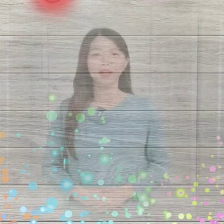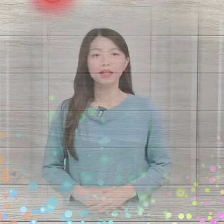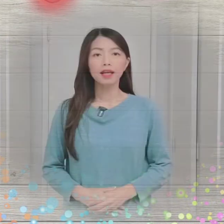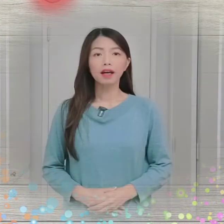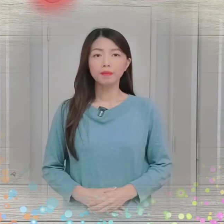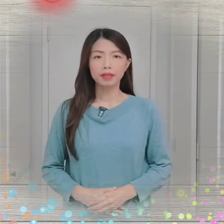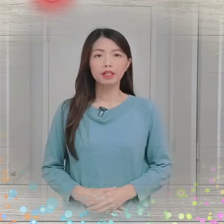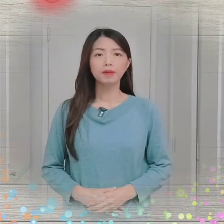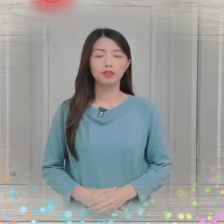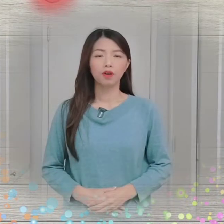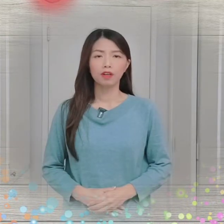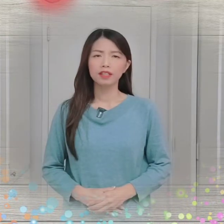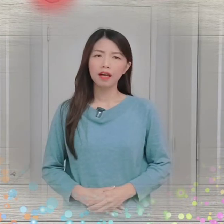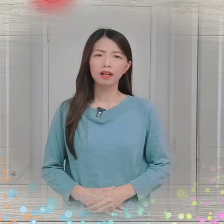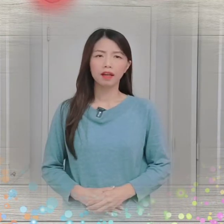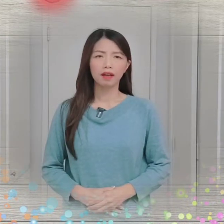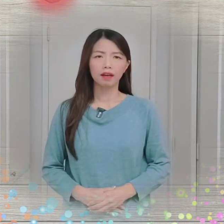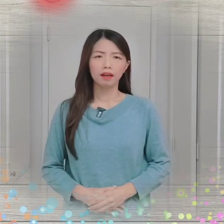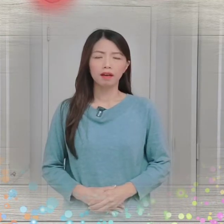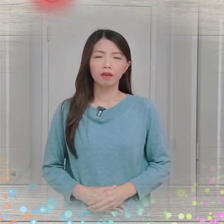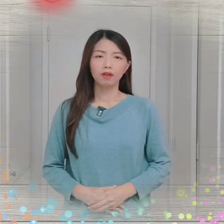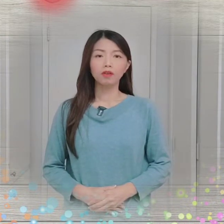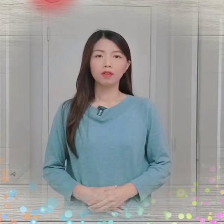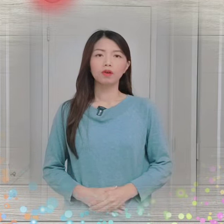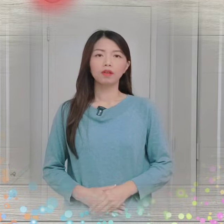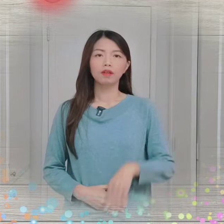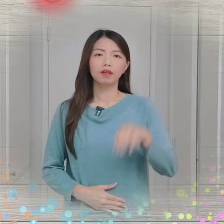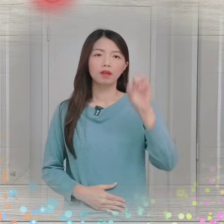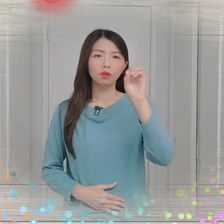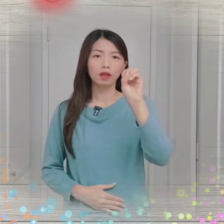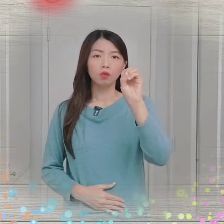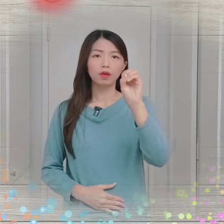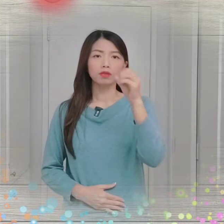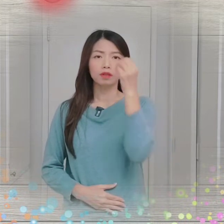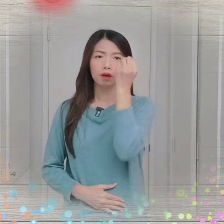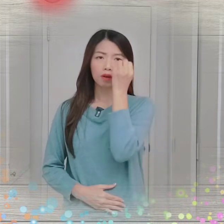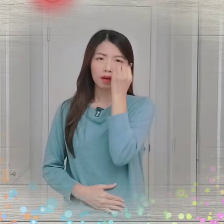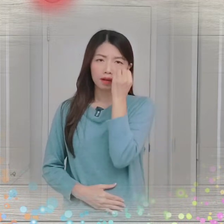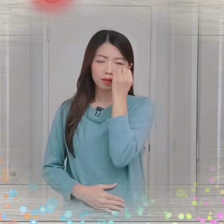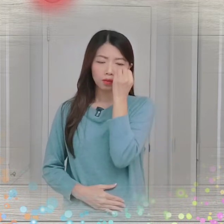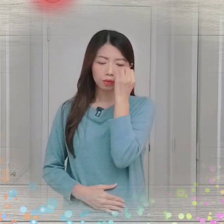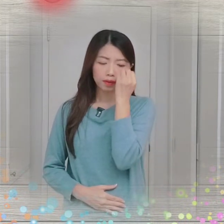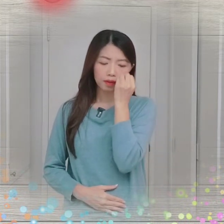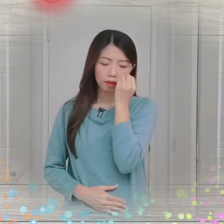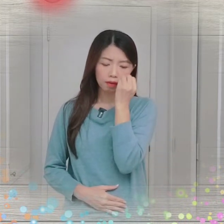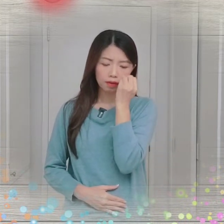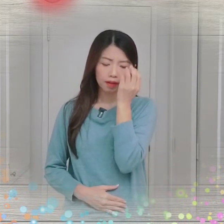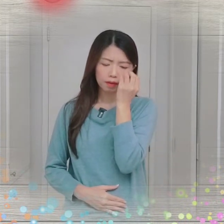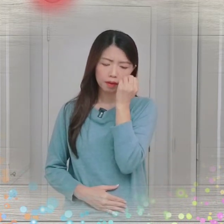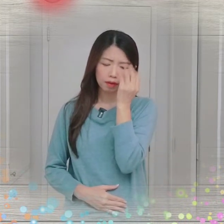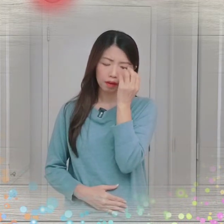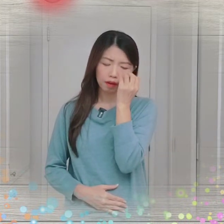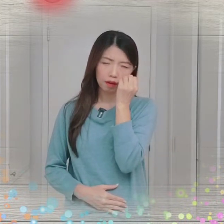이상한 빛을 비추어 이상하다 이런 뜻의 수어는 손 약간 오므려주셔서 한쪽 눈 밑에서